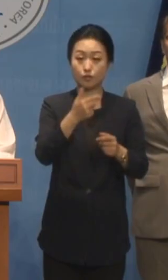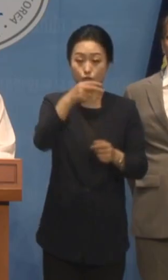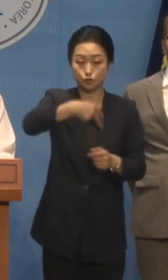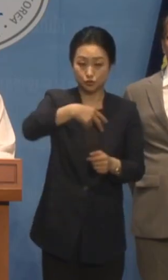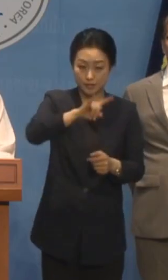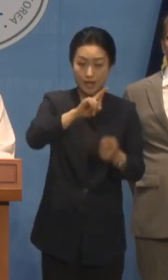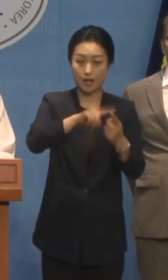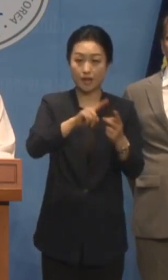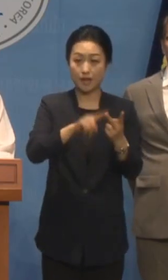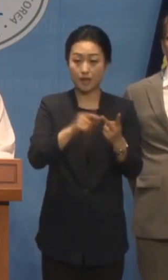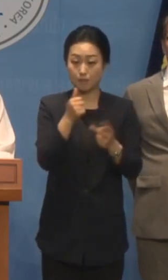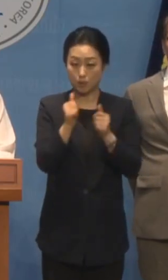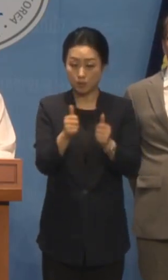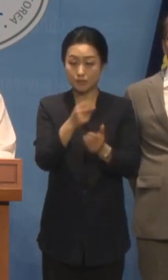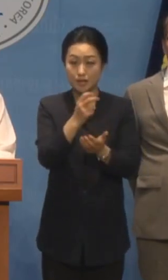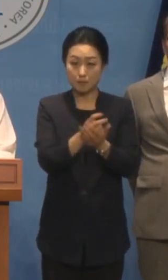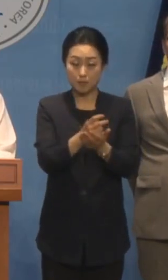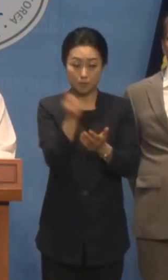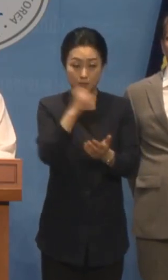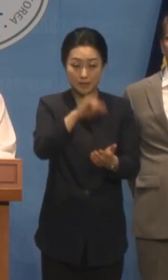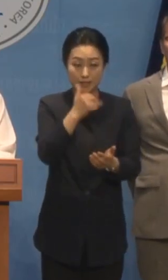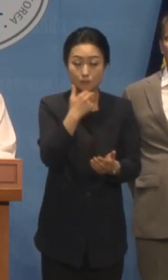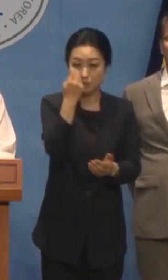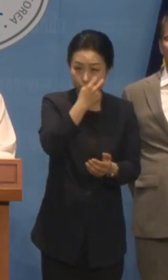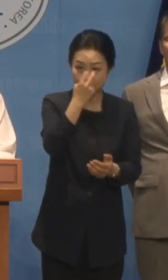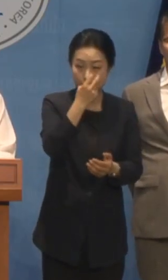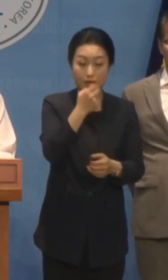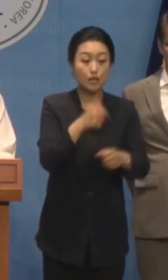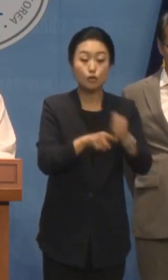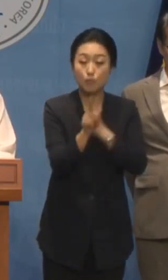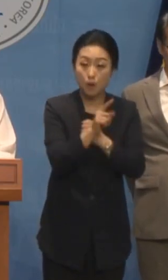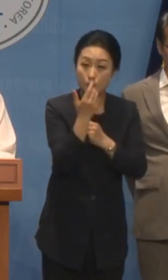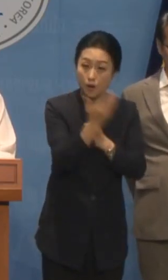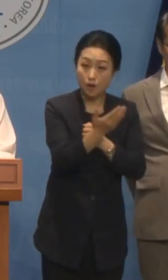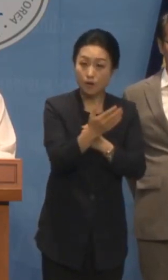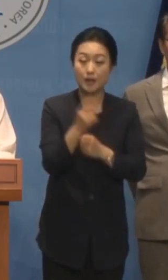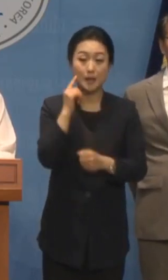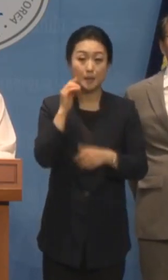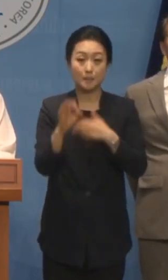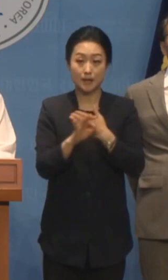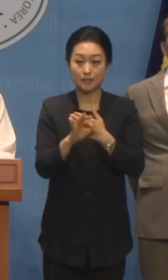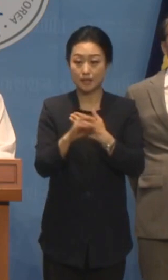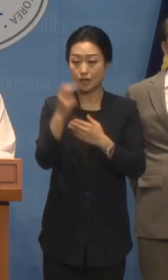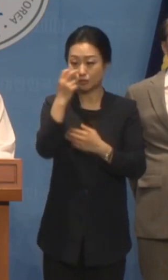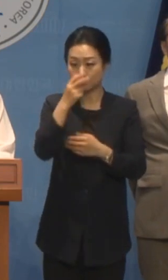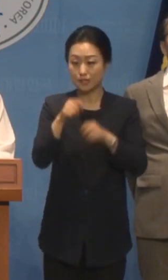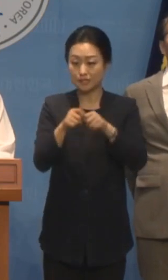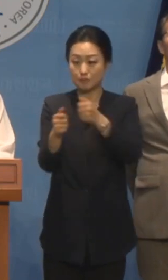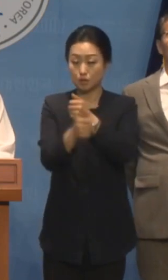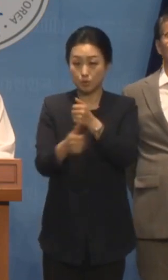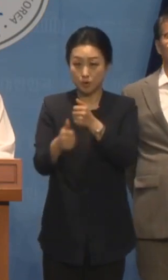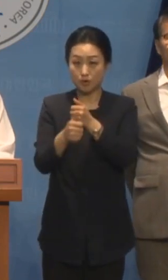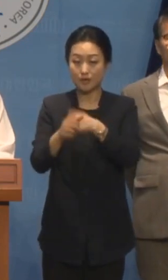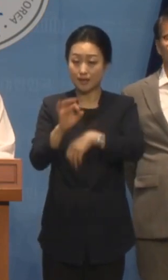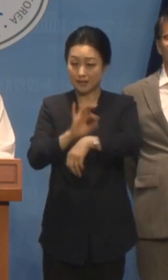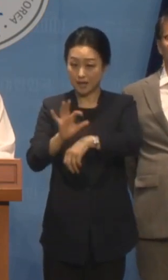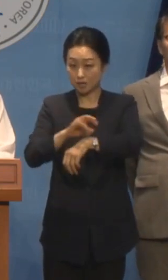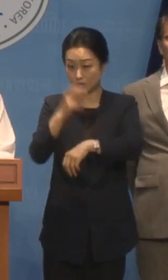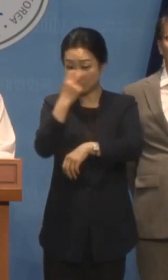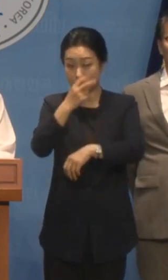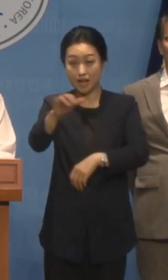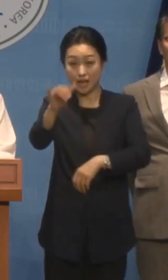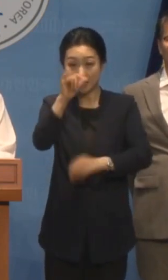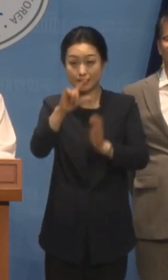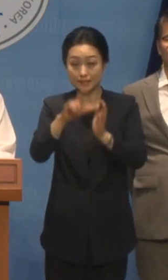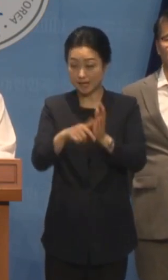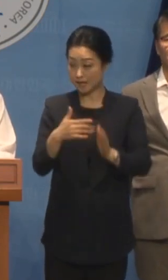심의하는지 이유를 밝혀라. 하나, 만약 수심위가 공정한 심의를 하지 않고 김건희 면죄부 요식행위에 지나지 않는다면